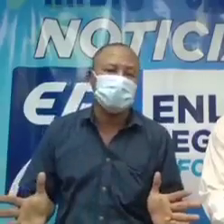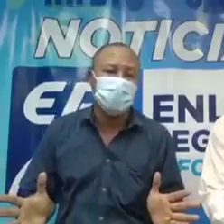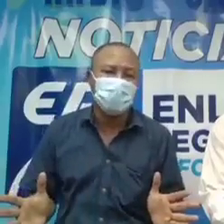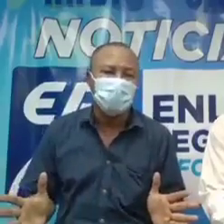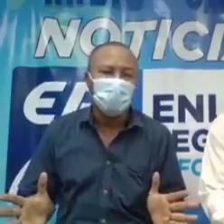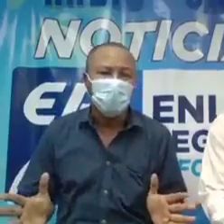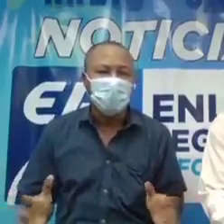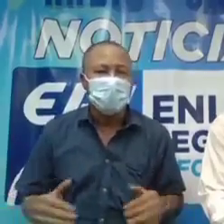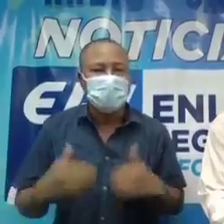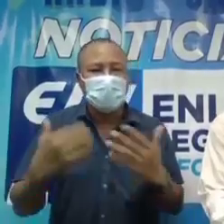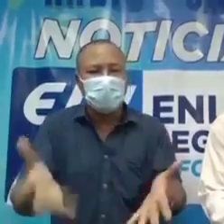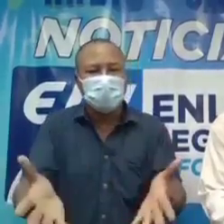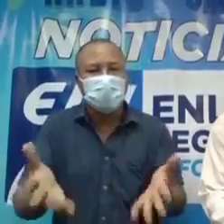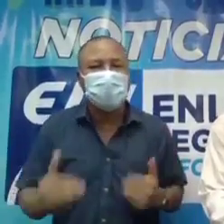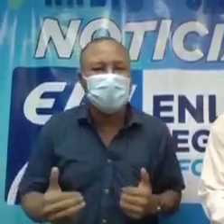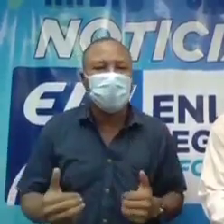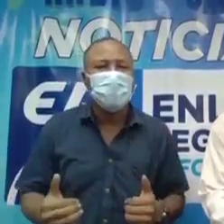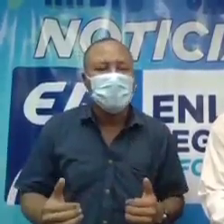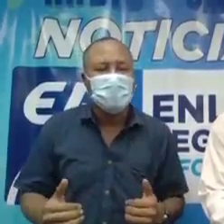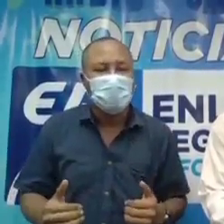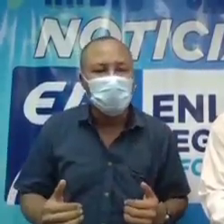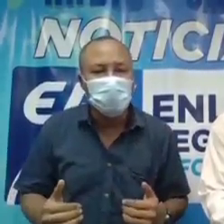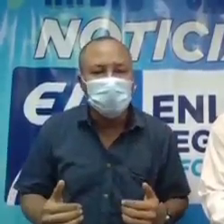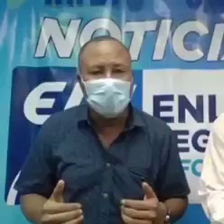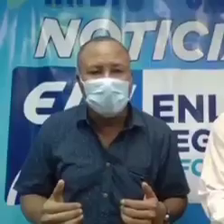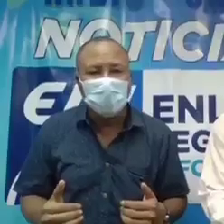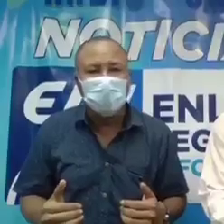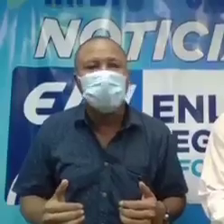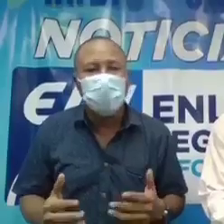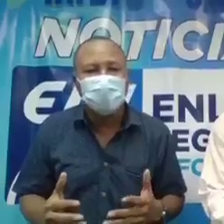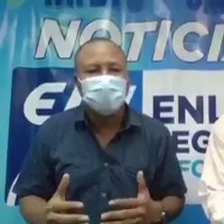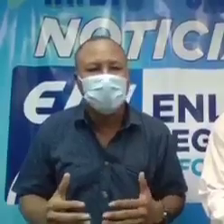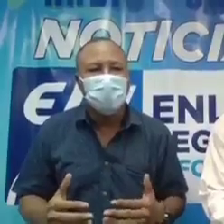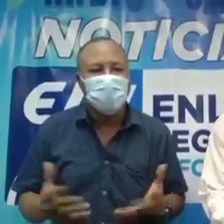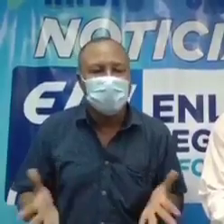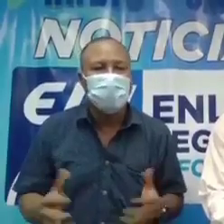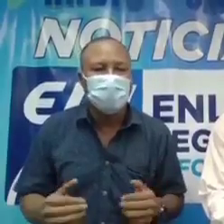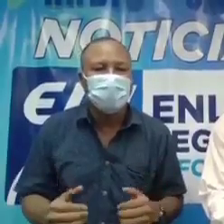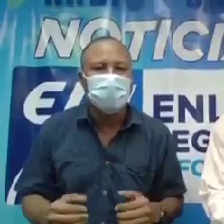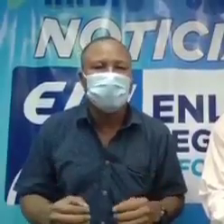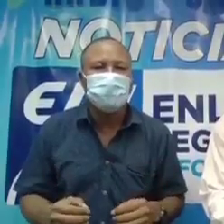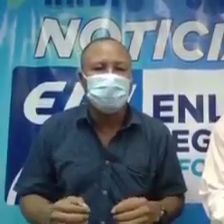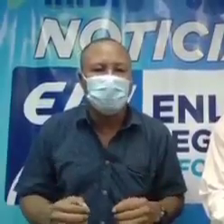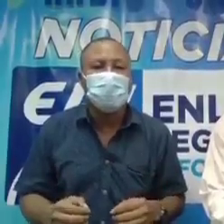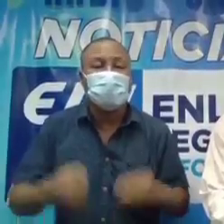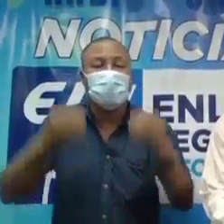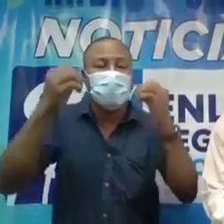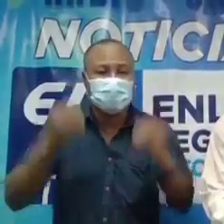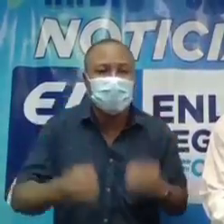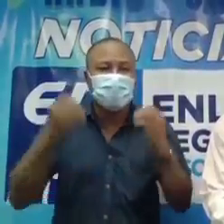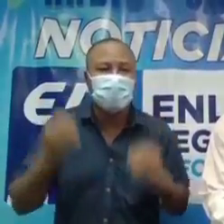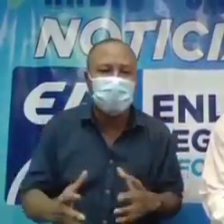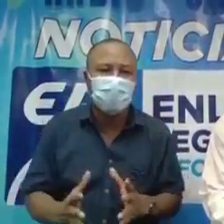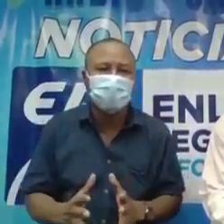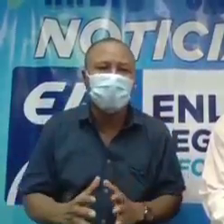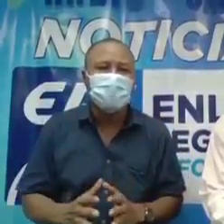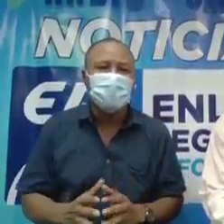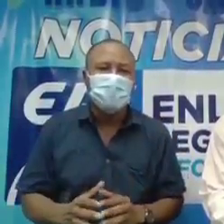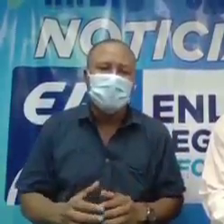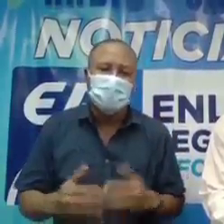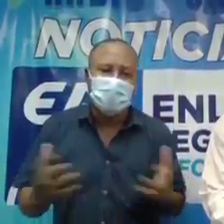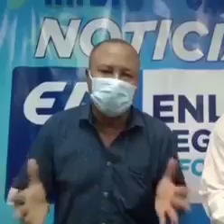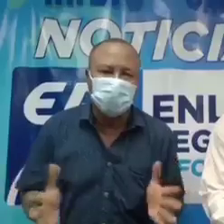gestión de Lucía, y que Lucía tiene una confianza de la empresa privada, porque es una mujer seria y